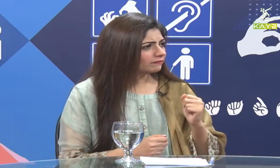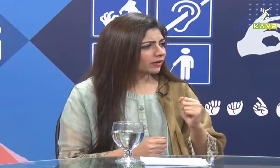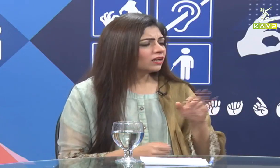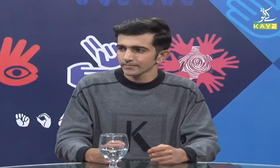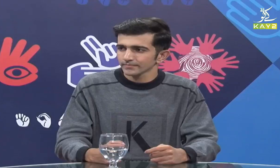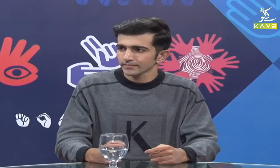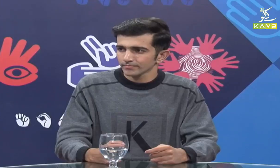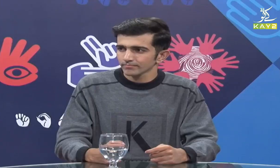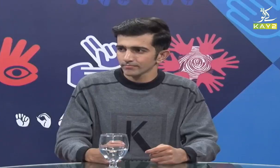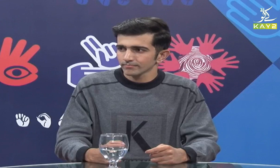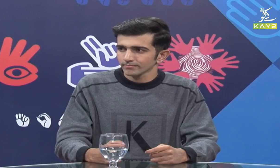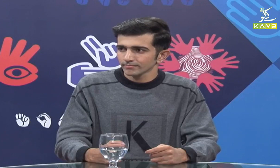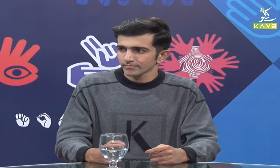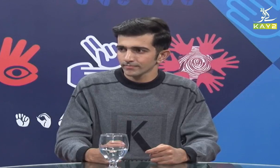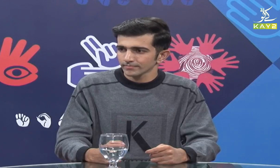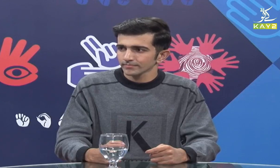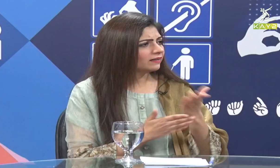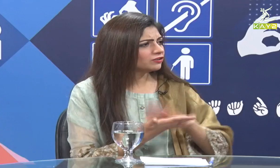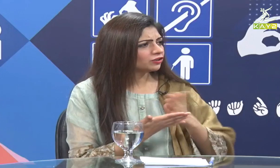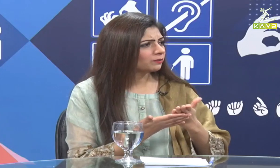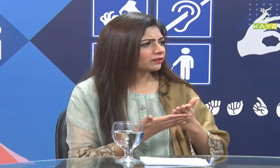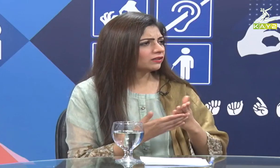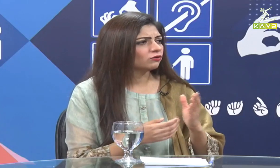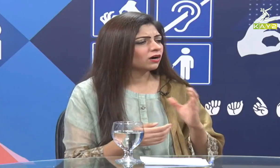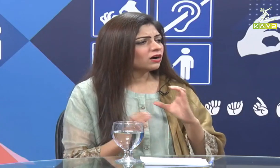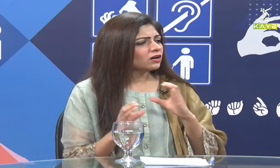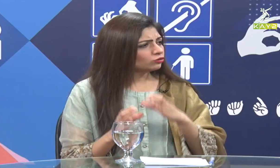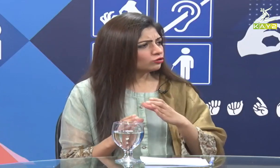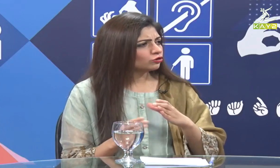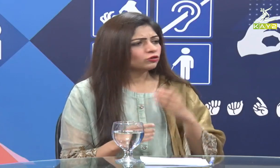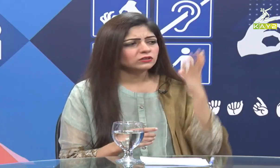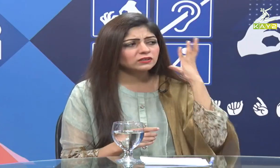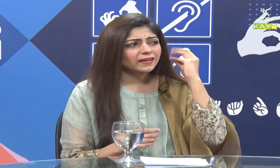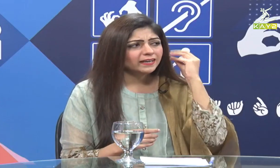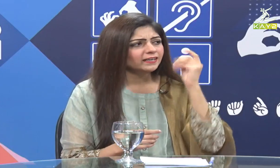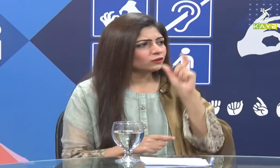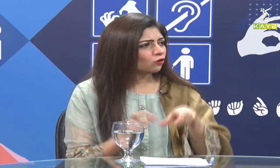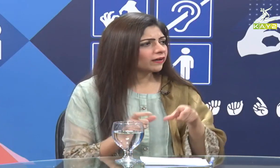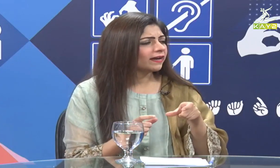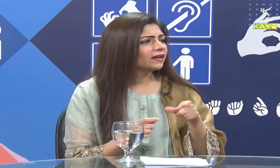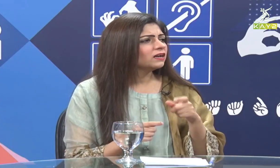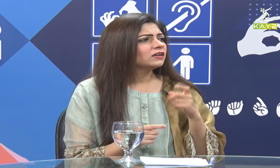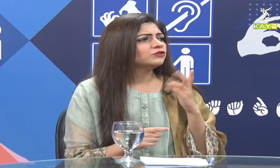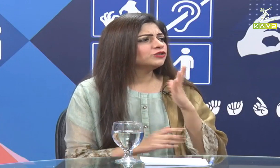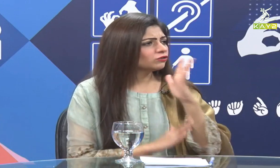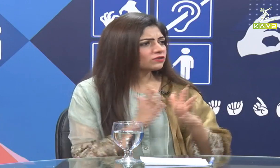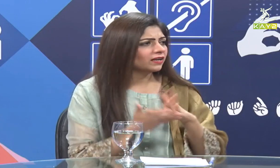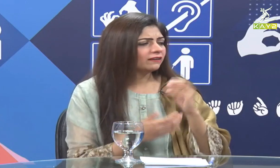में, क्योंकि अगर एक डेफ के साथ साइन लैंग्वेज इंटरप्रेटर नहीं होगा तो जो हेयरिंग लोग हैं जिनको साइन लैंग्वेज